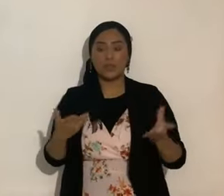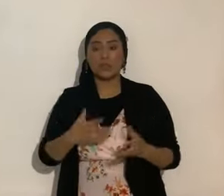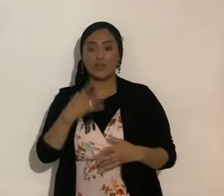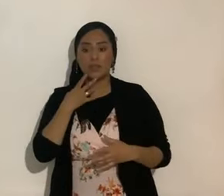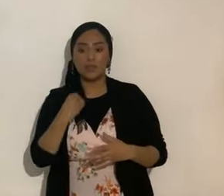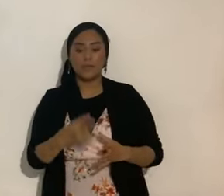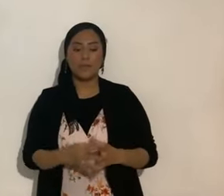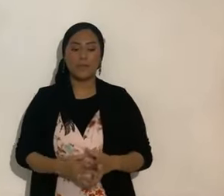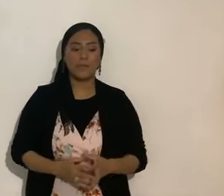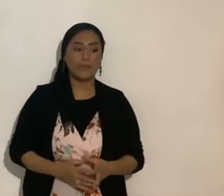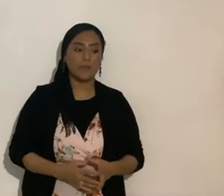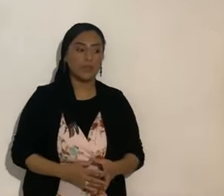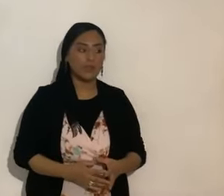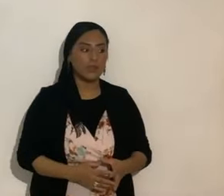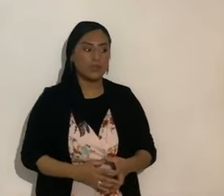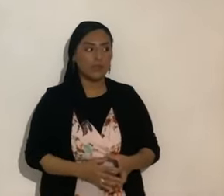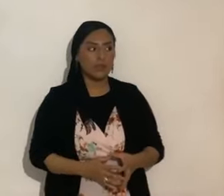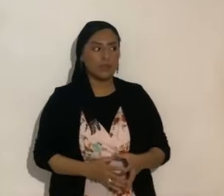en este cuarto mes hebreo ya se